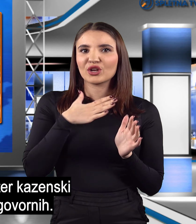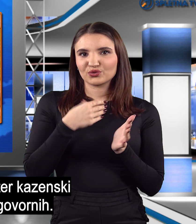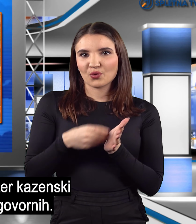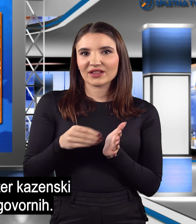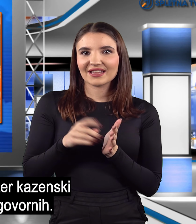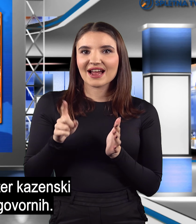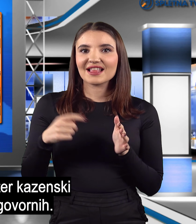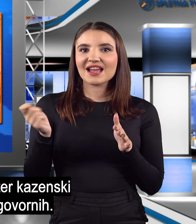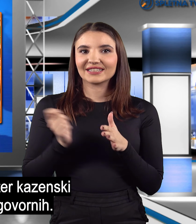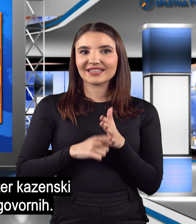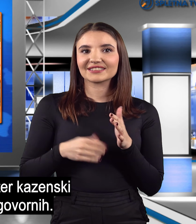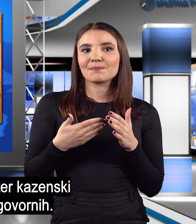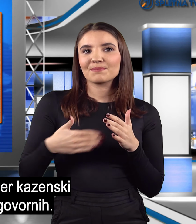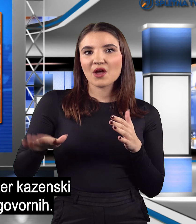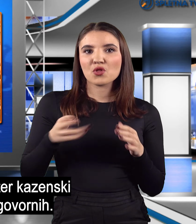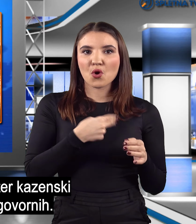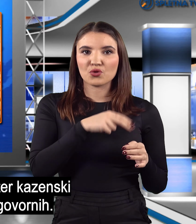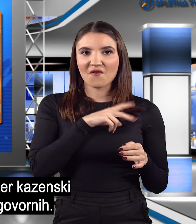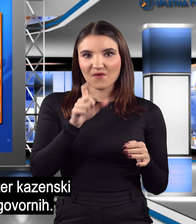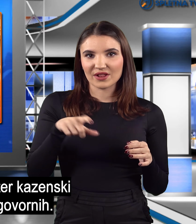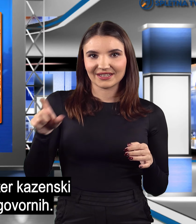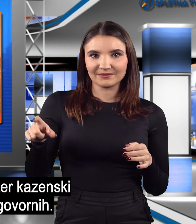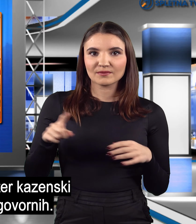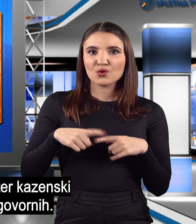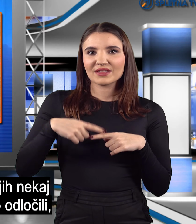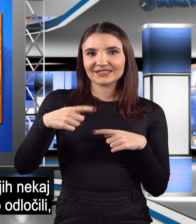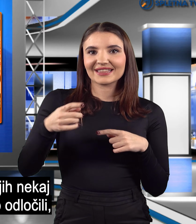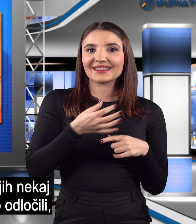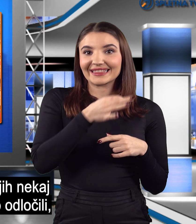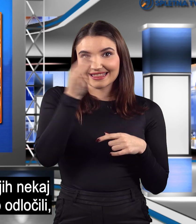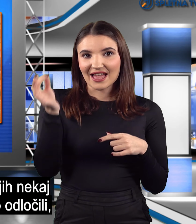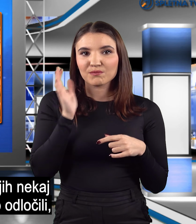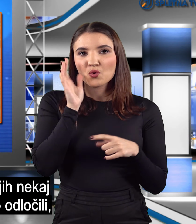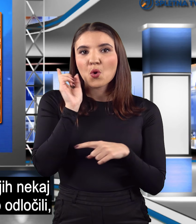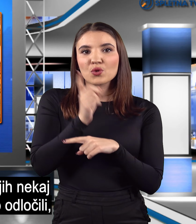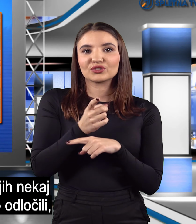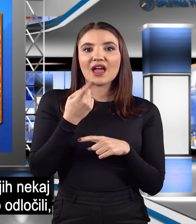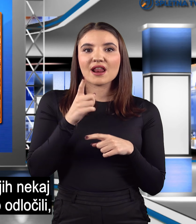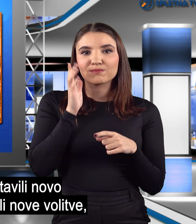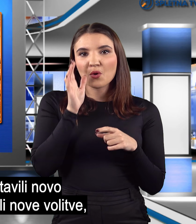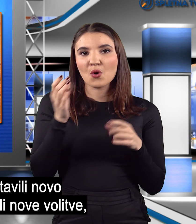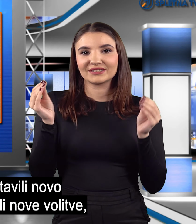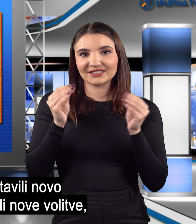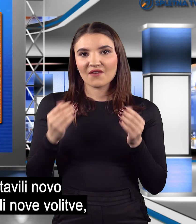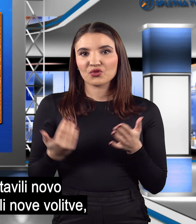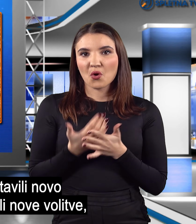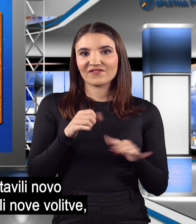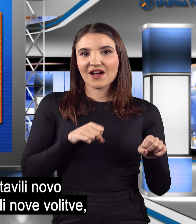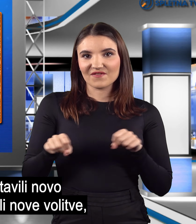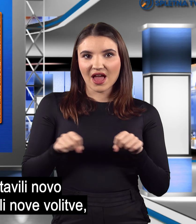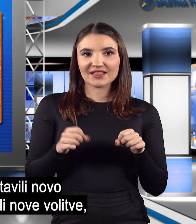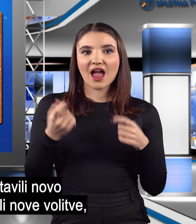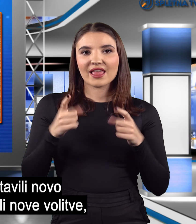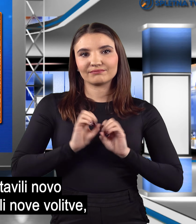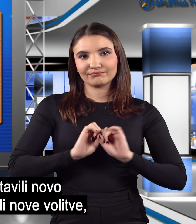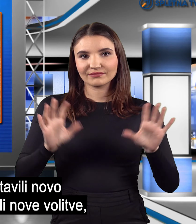šolnine ter kazenski pregon odgovornih. V naslednjih nekaj dneh bodo odločili, ali bodo sestavili novo vlado ali razpisali